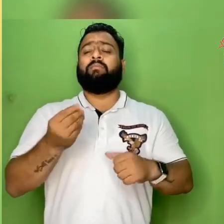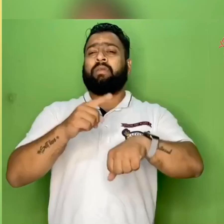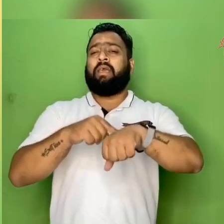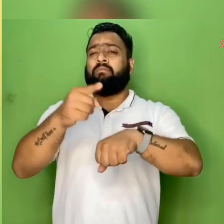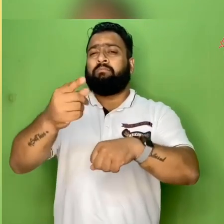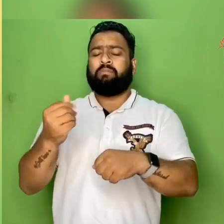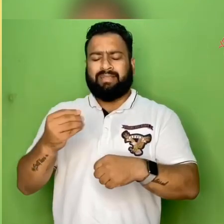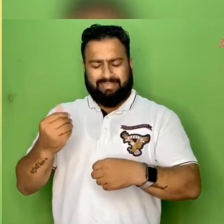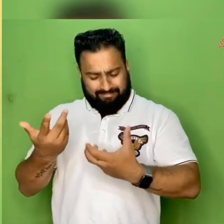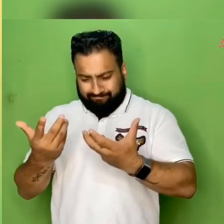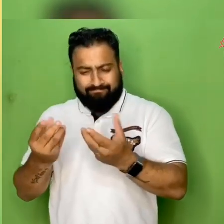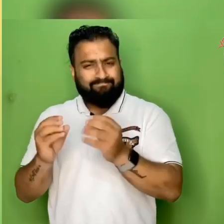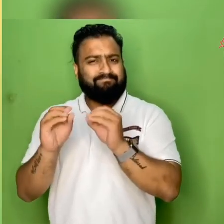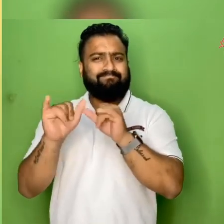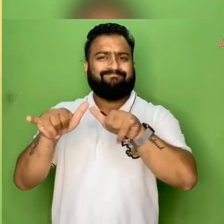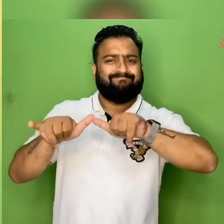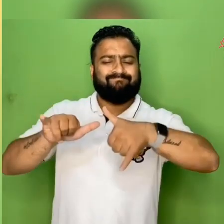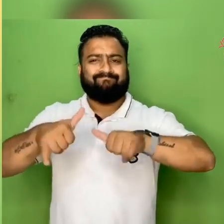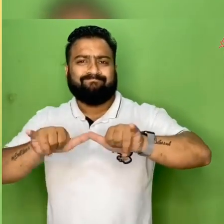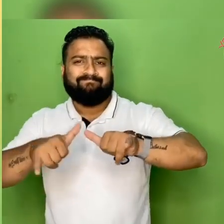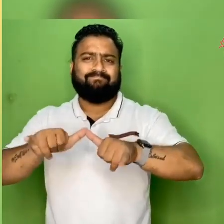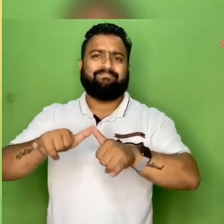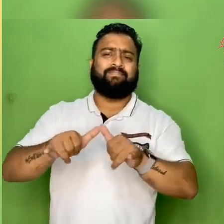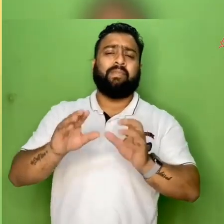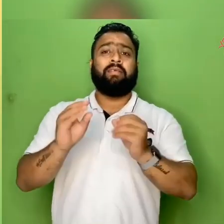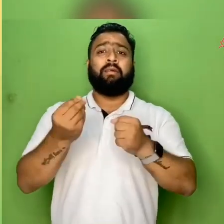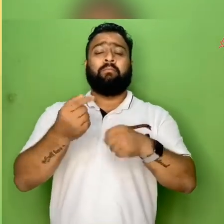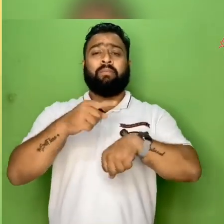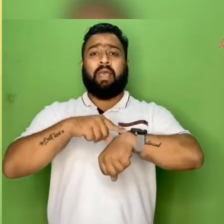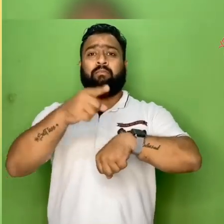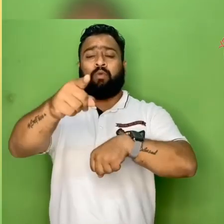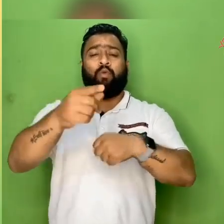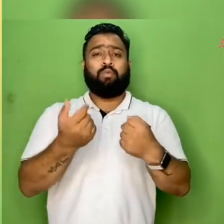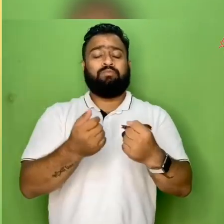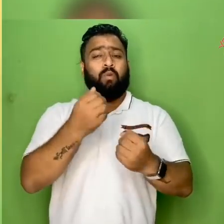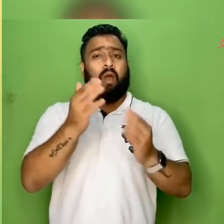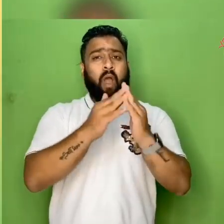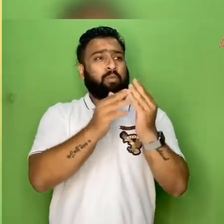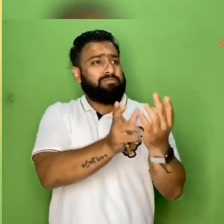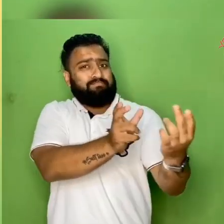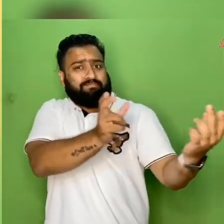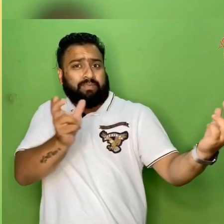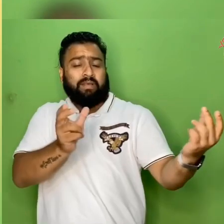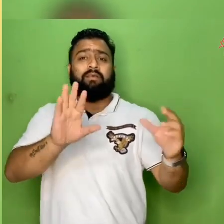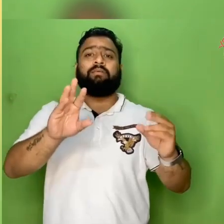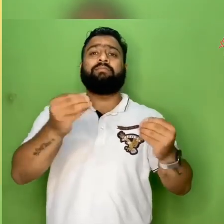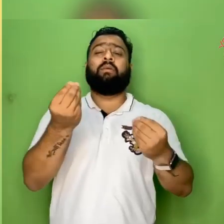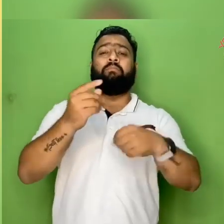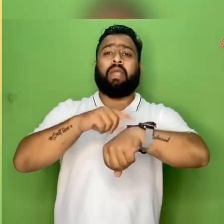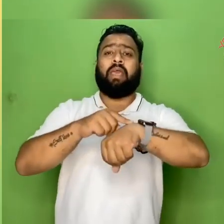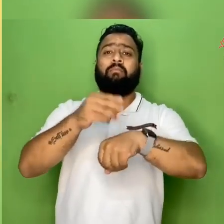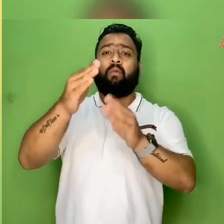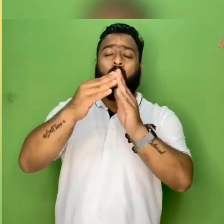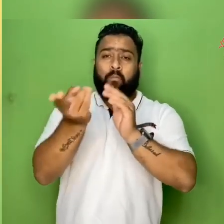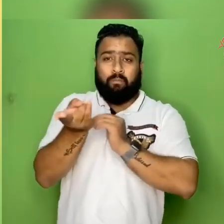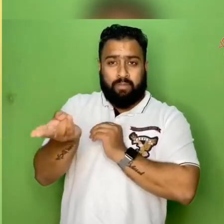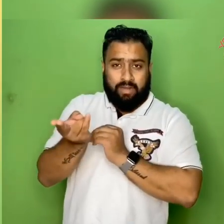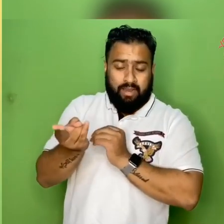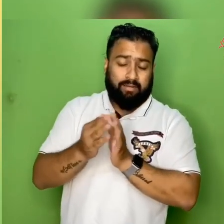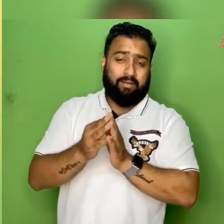आता है। कभी हमारे पास पैसों की कमी भी होती है और कभी हमारे पास पैसों की वर्षा भी होती है। ये भी हो सकता है कि हम काफ़ी अच्छे घर